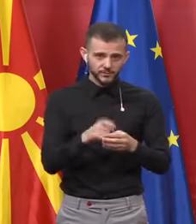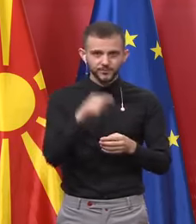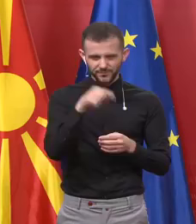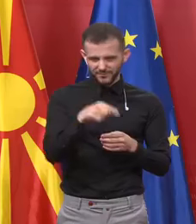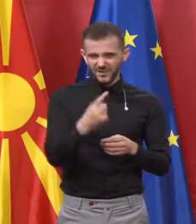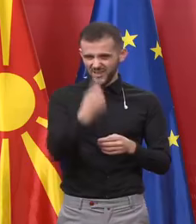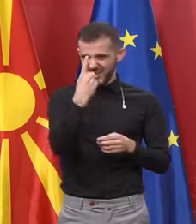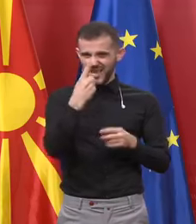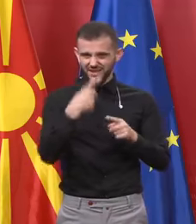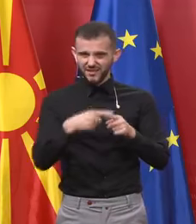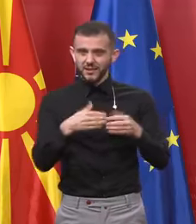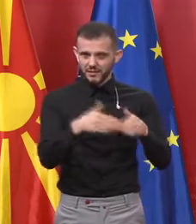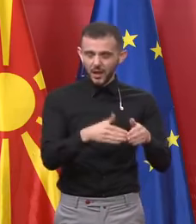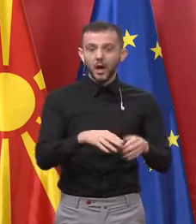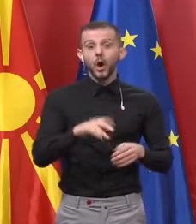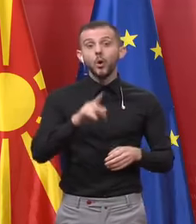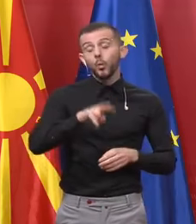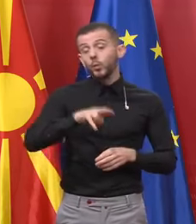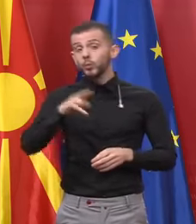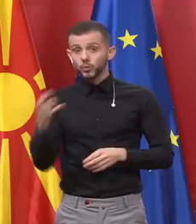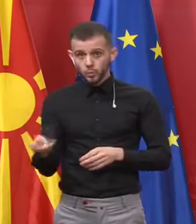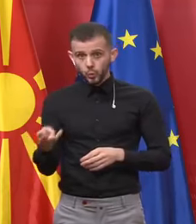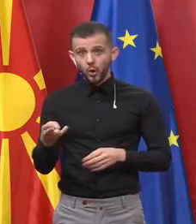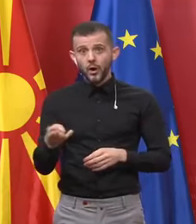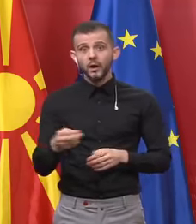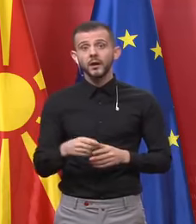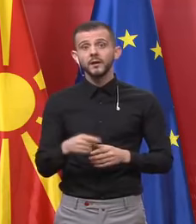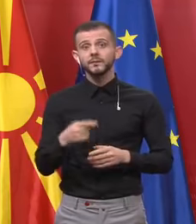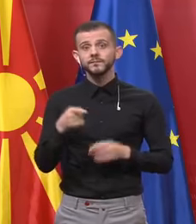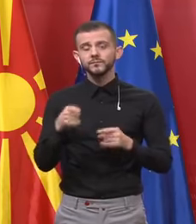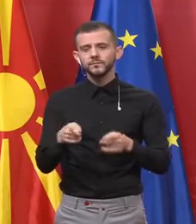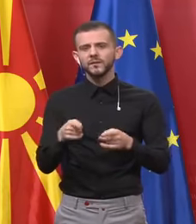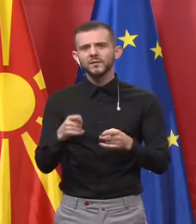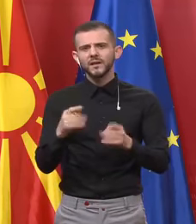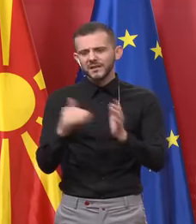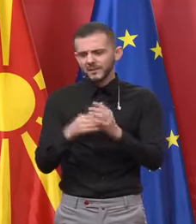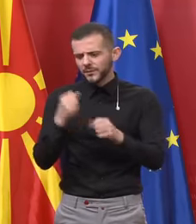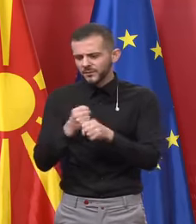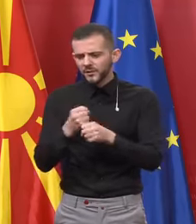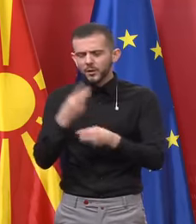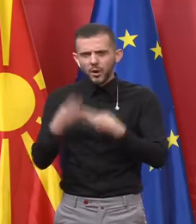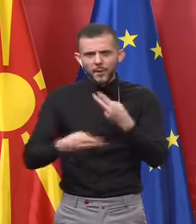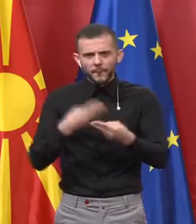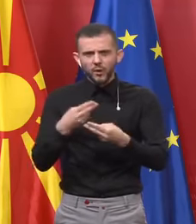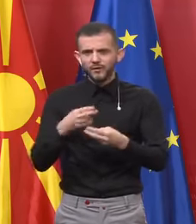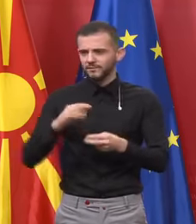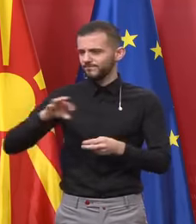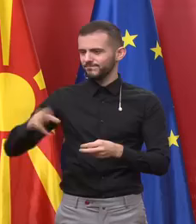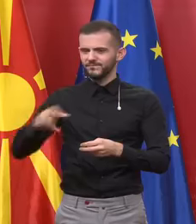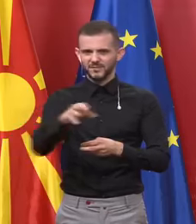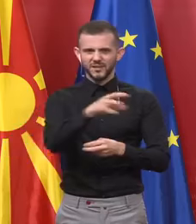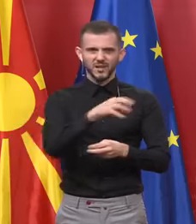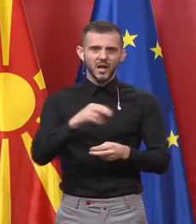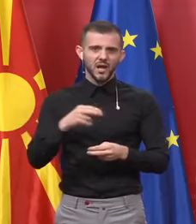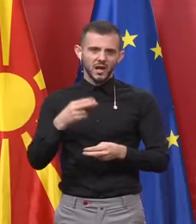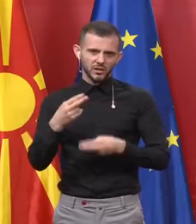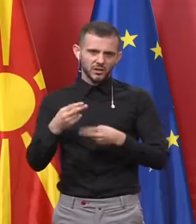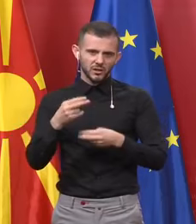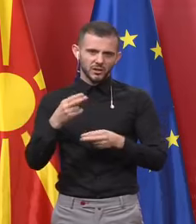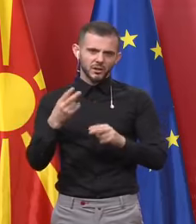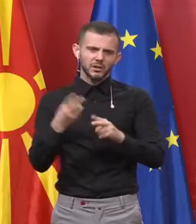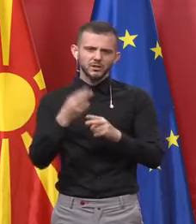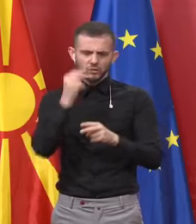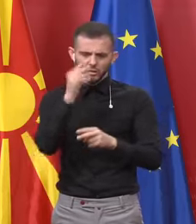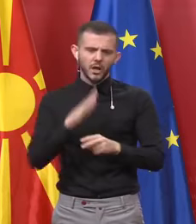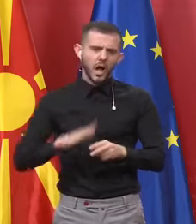едниот дел, а другиот дел е тоа што ќе значи проверка на населението. Тоа што еве сега